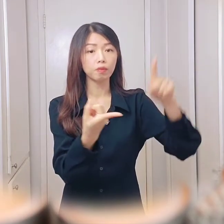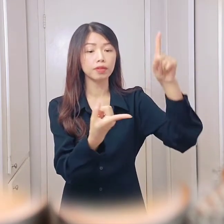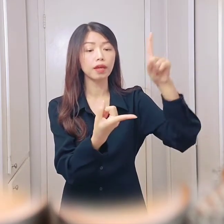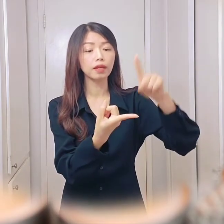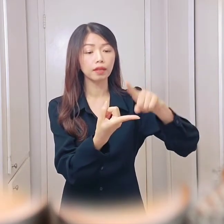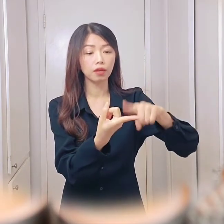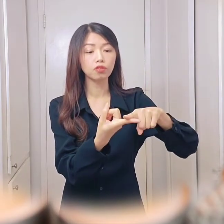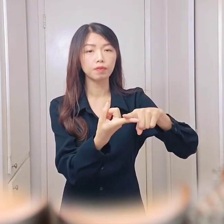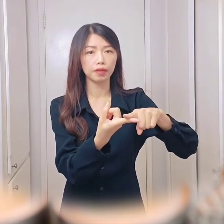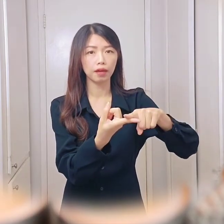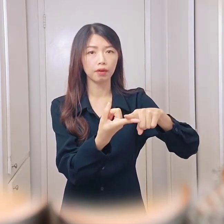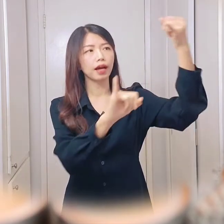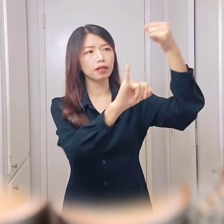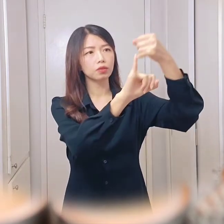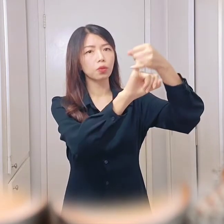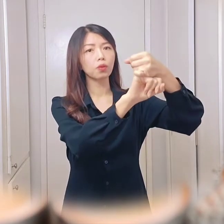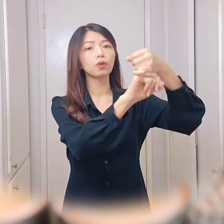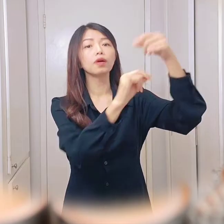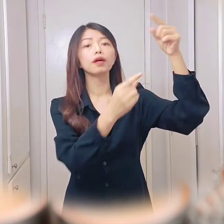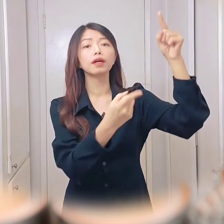왼손의 검지에 대주시면 돼요.